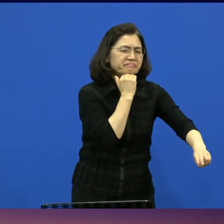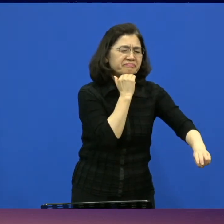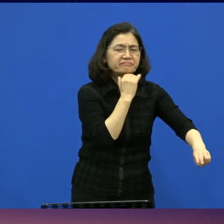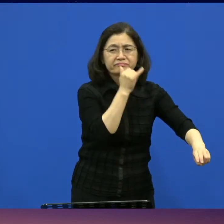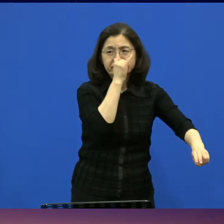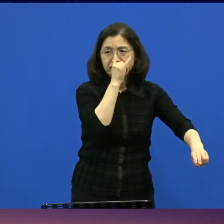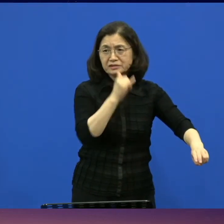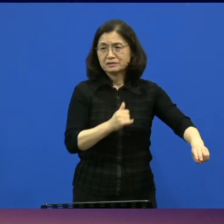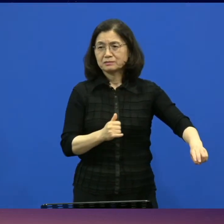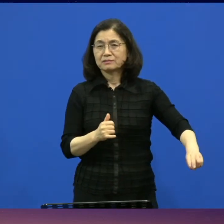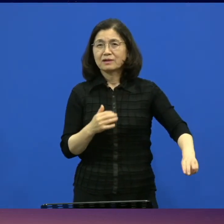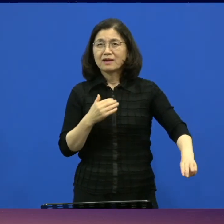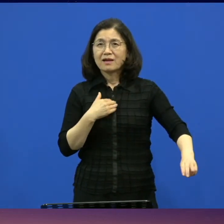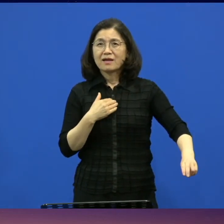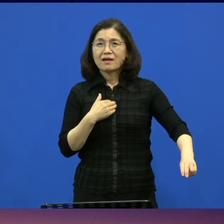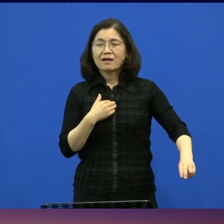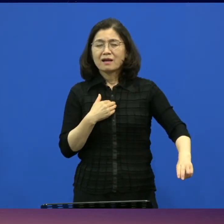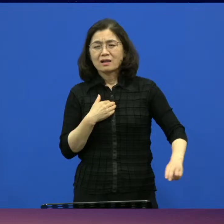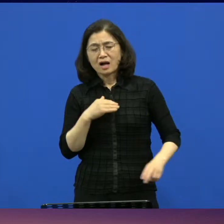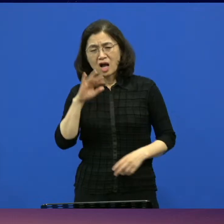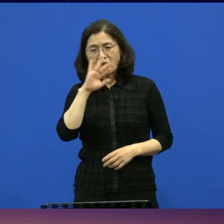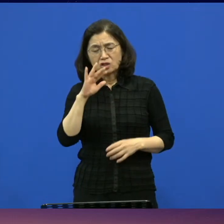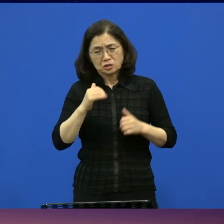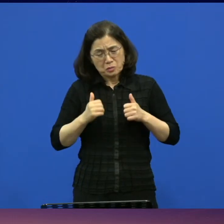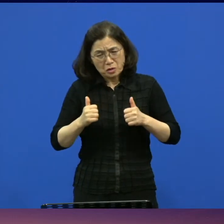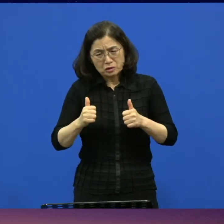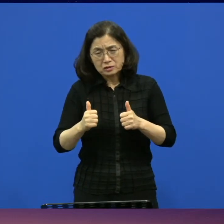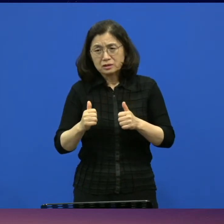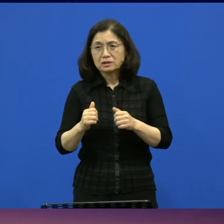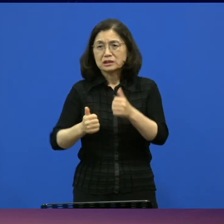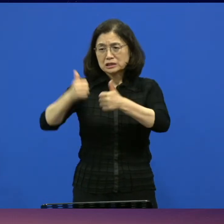자기 연습에서 잘 하고 싶은데 안 불러주니까.